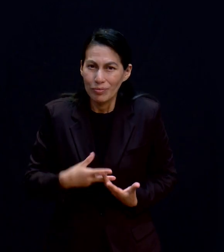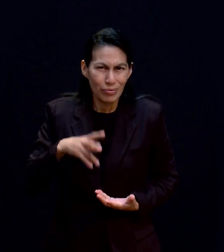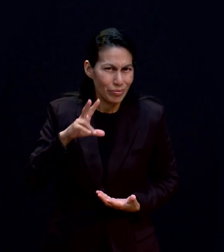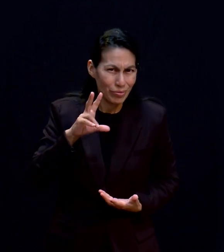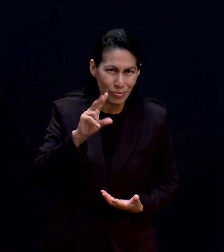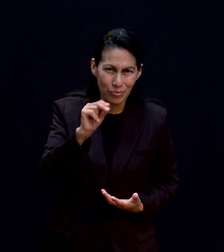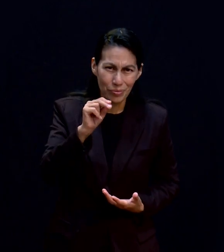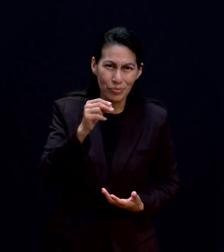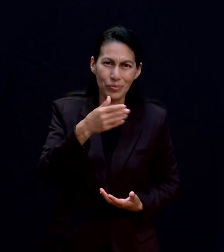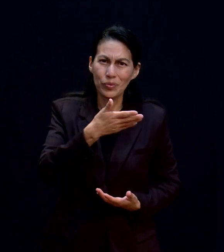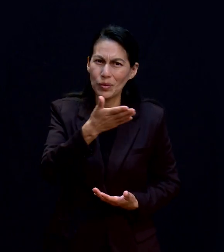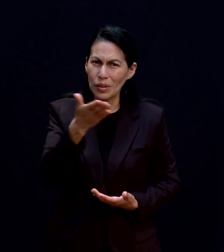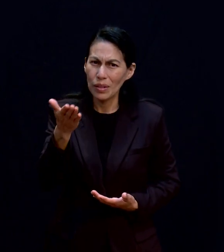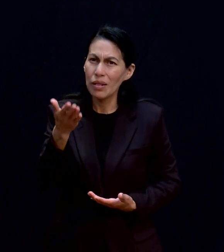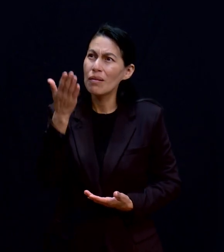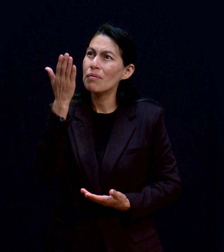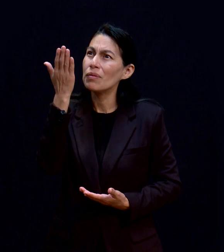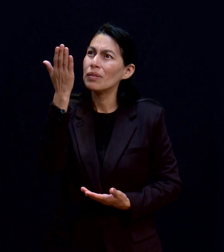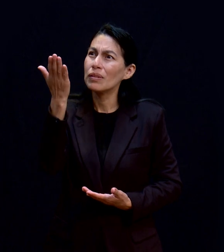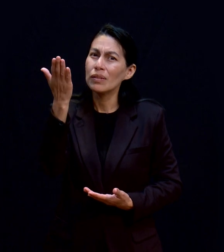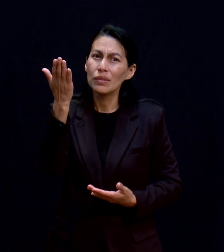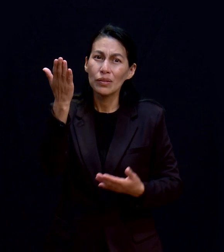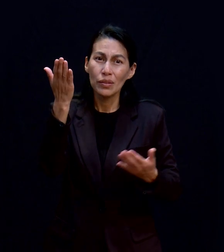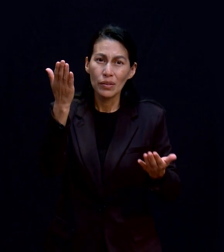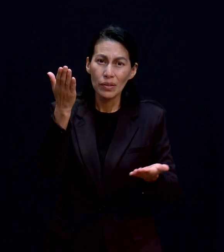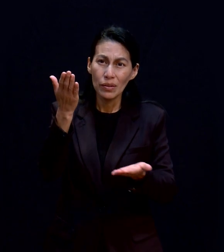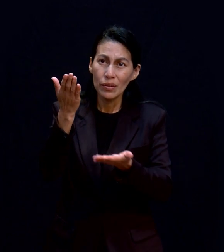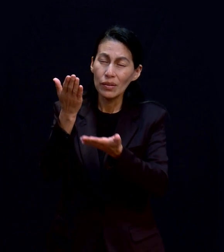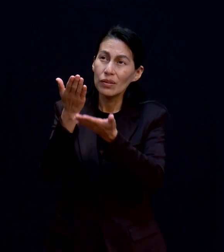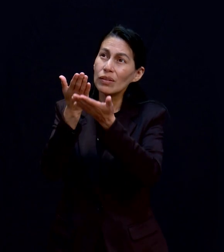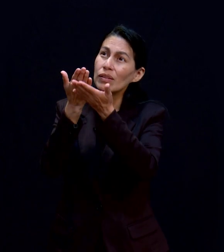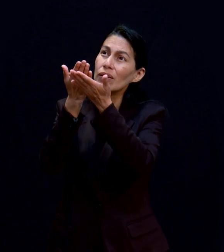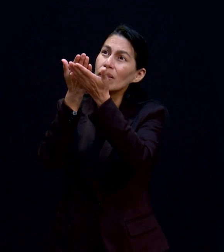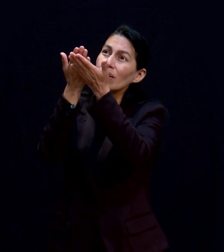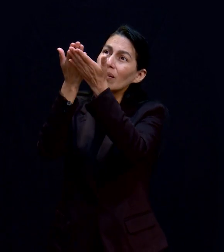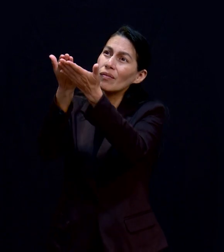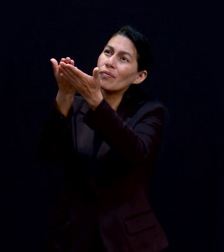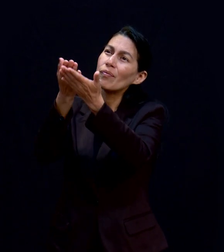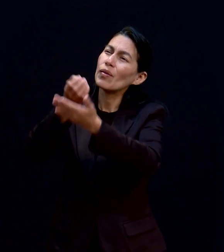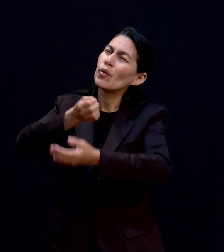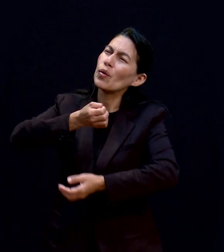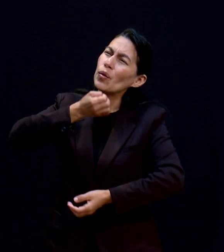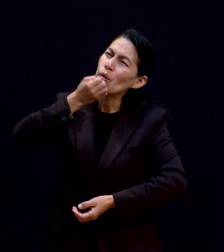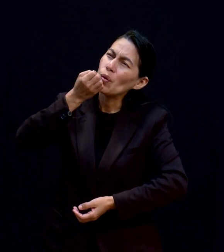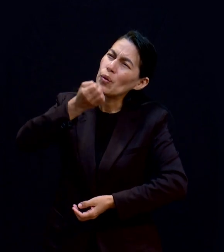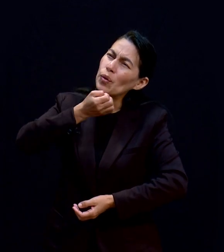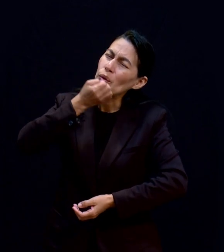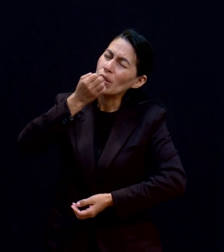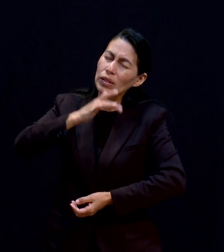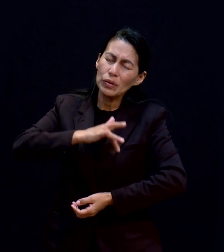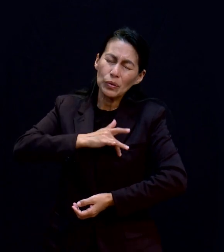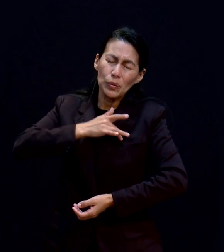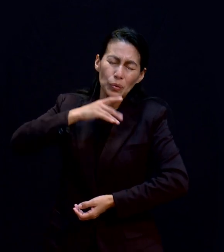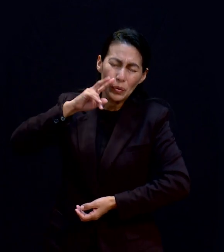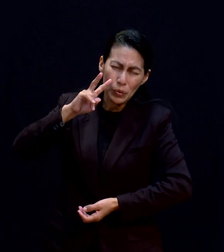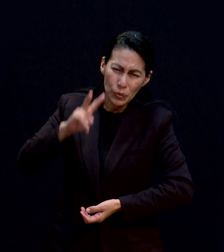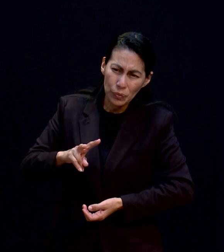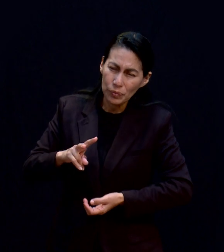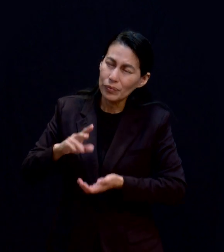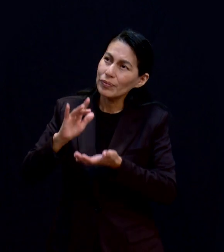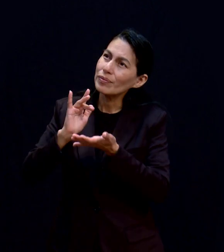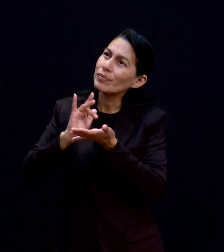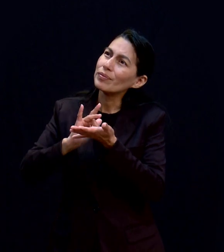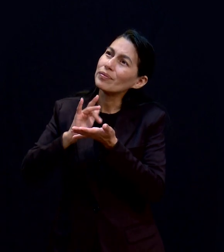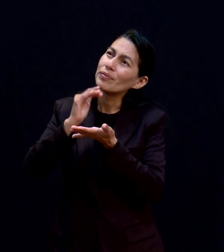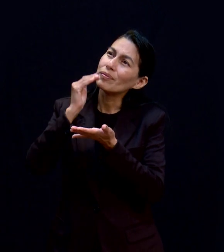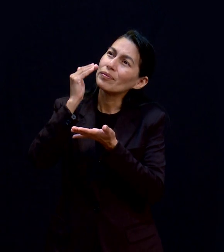estén angustiados más sean conocidas vuestras peticiones delante de dios con toda oración y